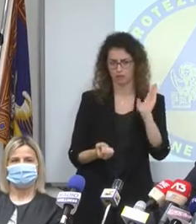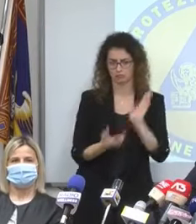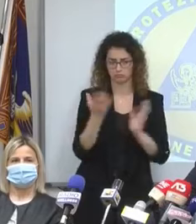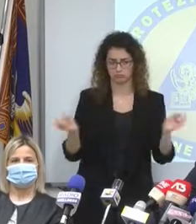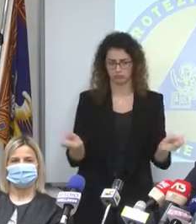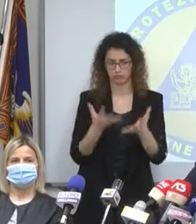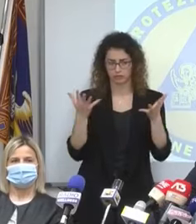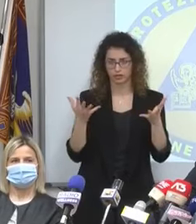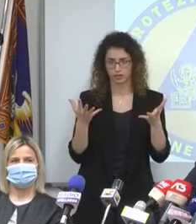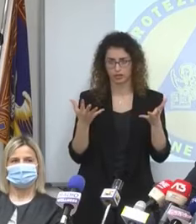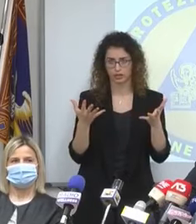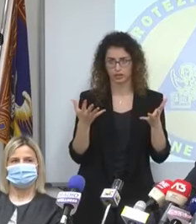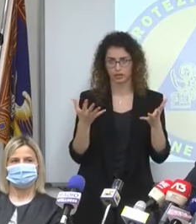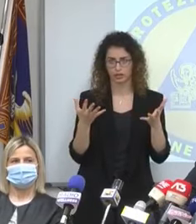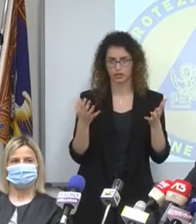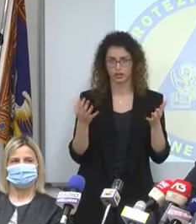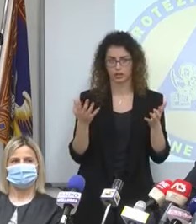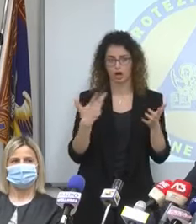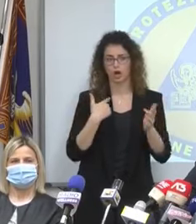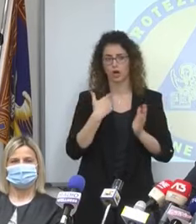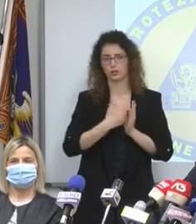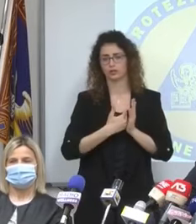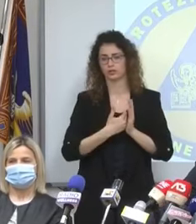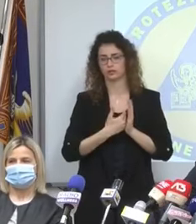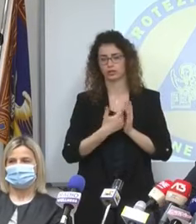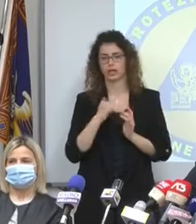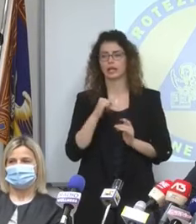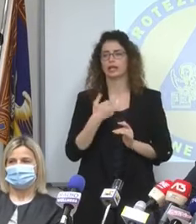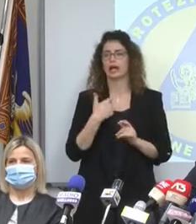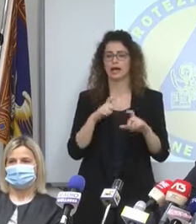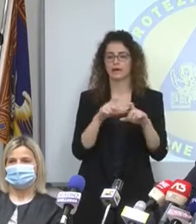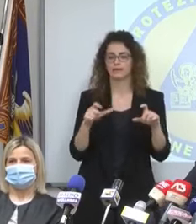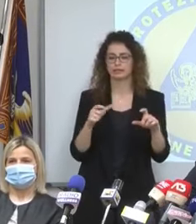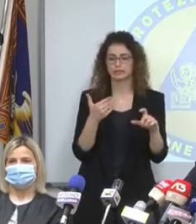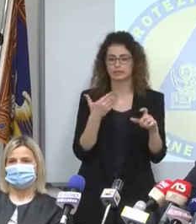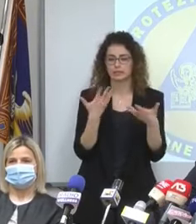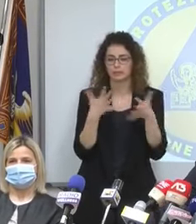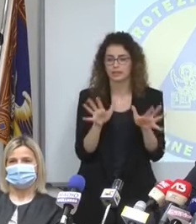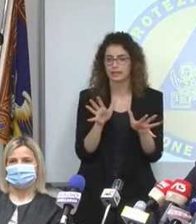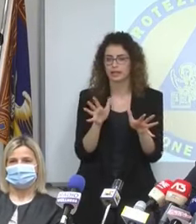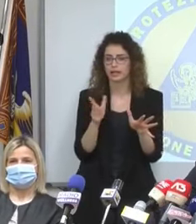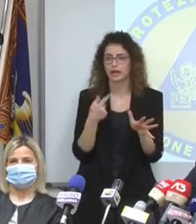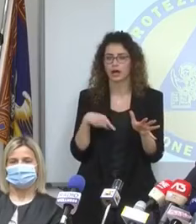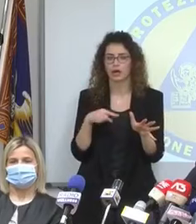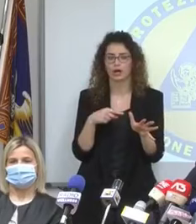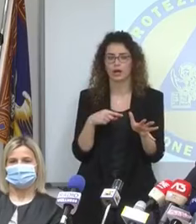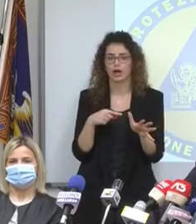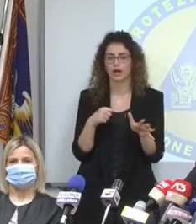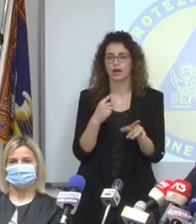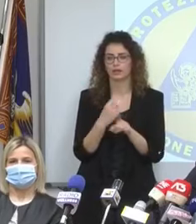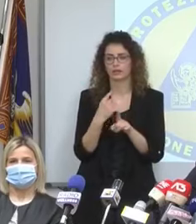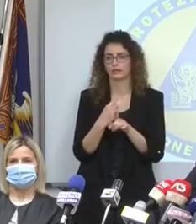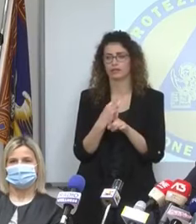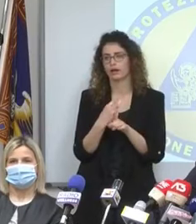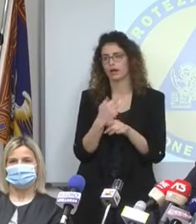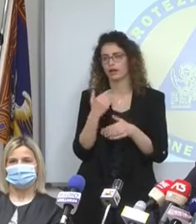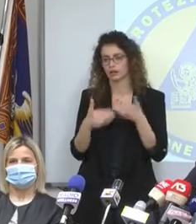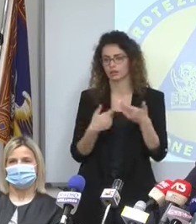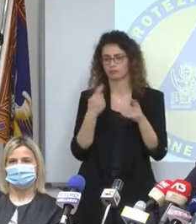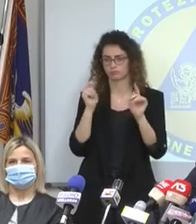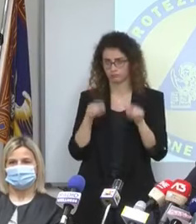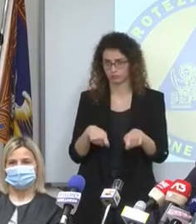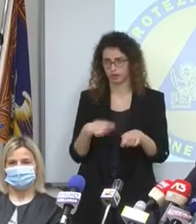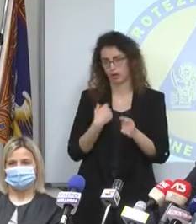stata una cosa preventivata? Beh sì, cioè, se finiscono i vaccini noi comunque dovevamo iniziare a partire, che questo